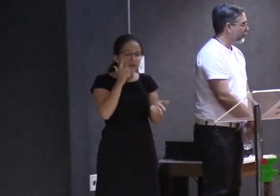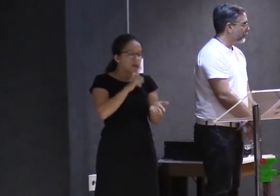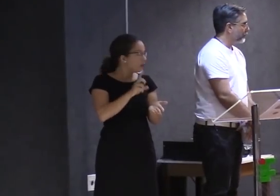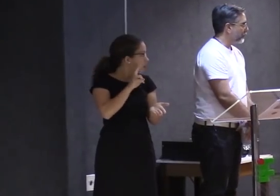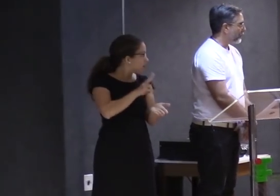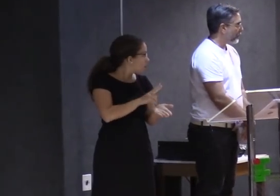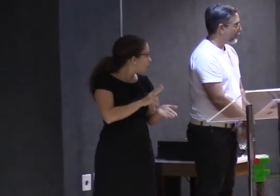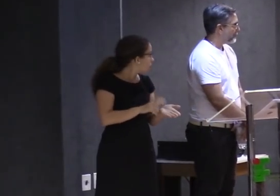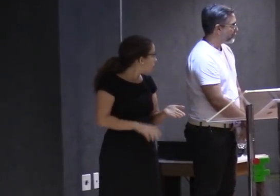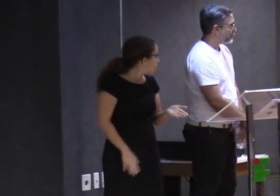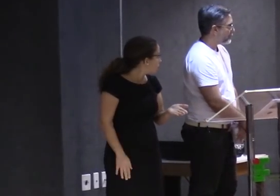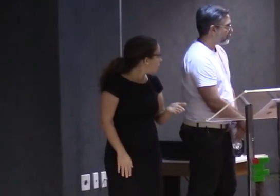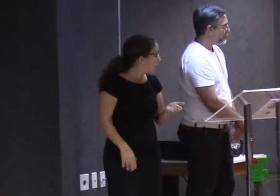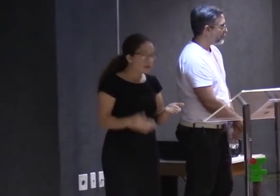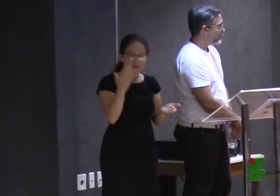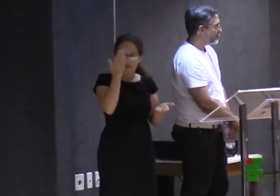them.